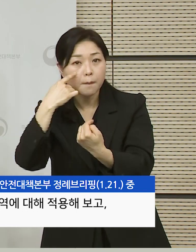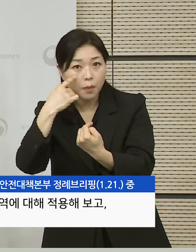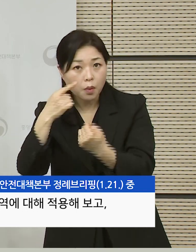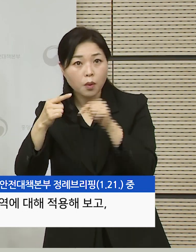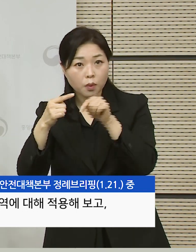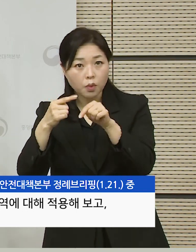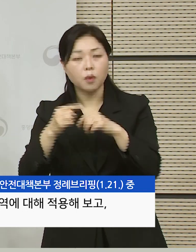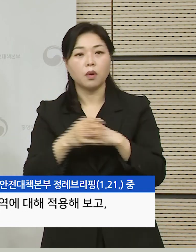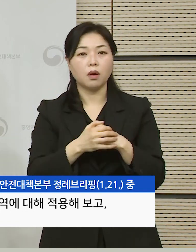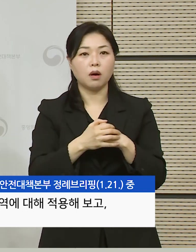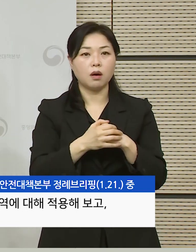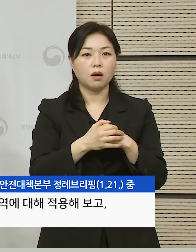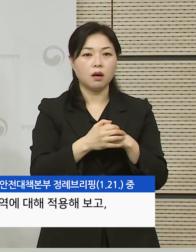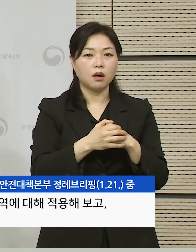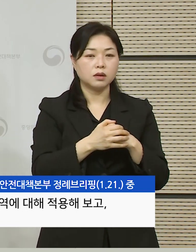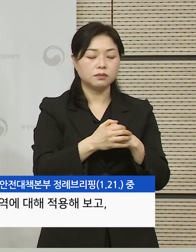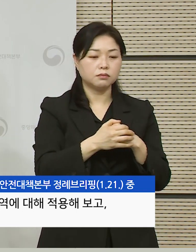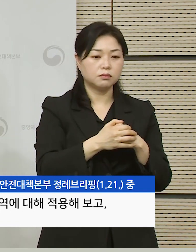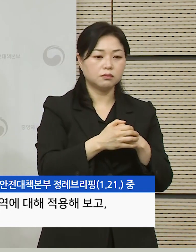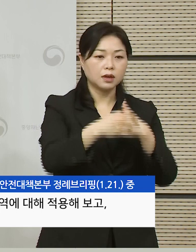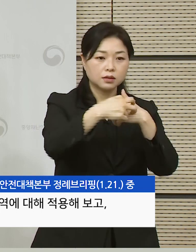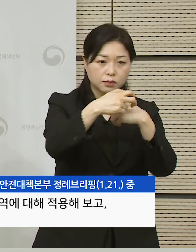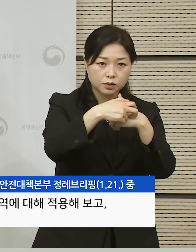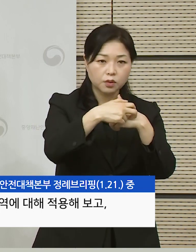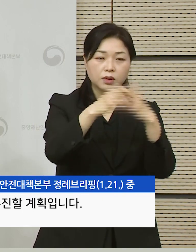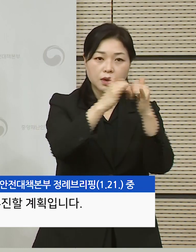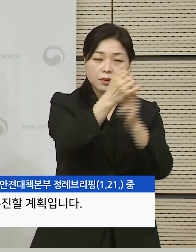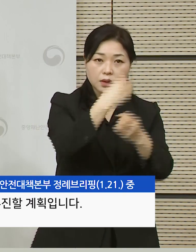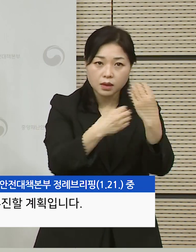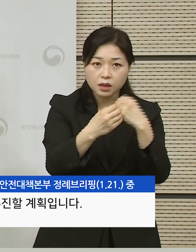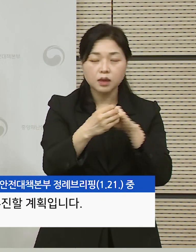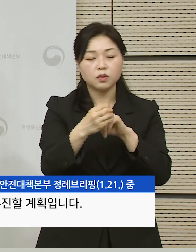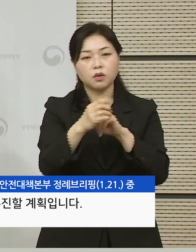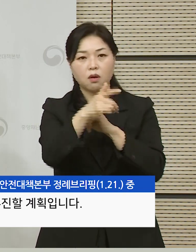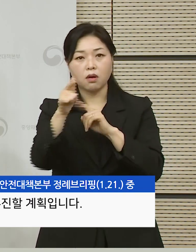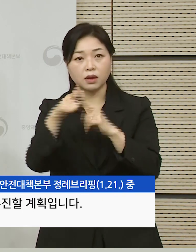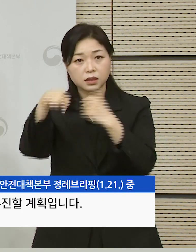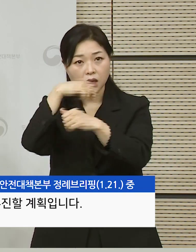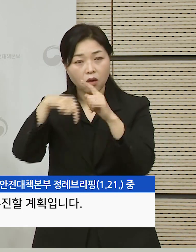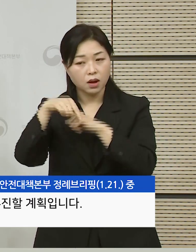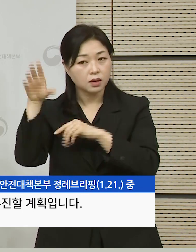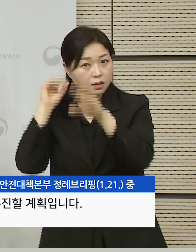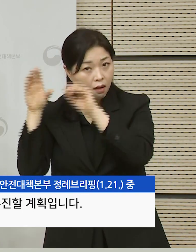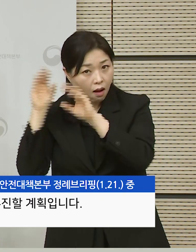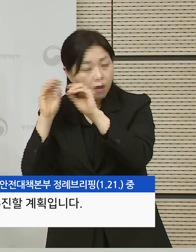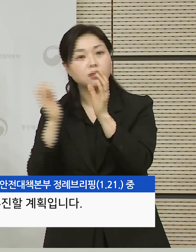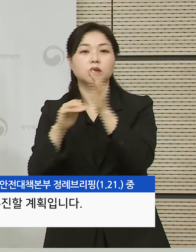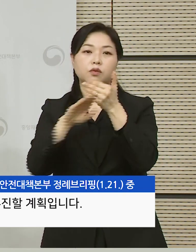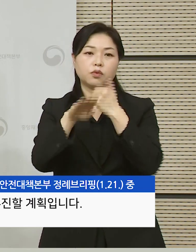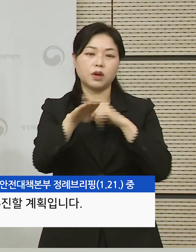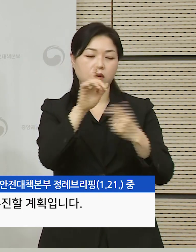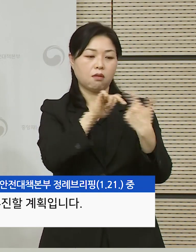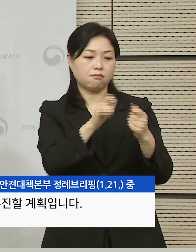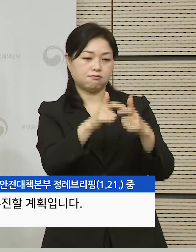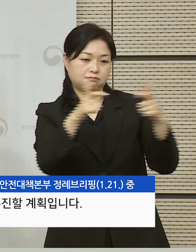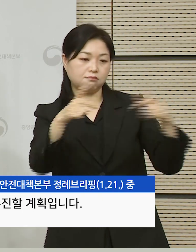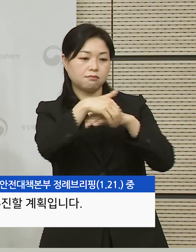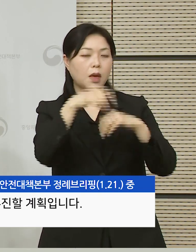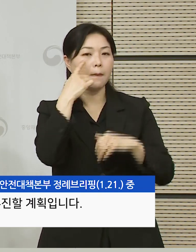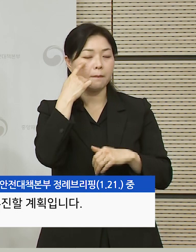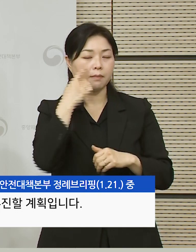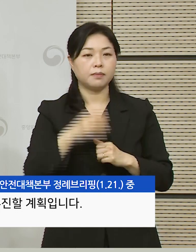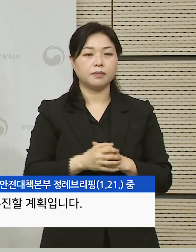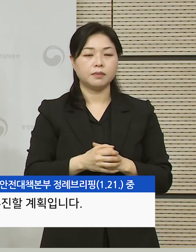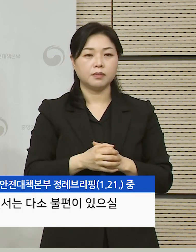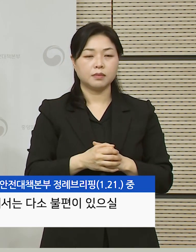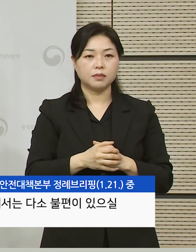한번 정의해 보고 운영 현안과 국민 의료계 의견, 확진자 등 방역상을 종합적으로 검토한 후에 확대 추진하도록